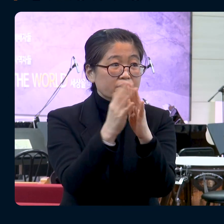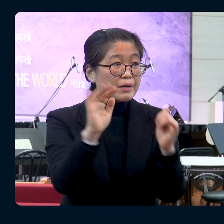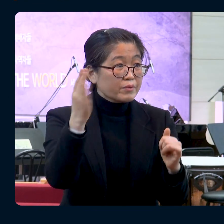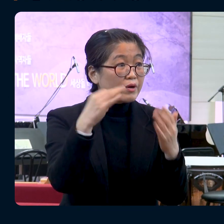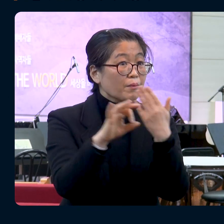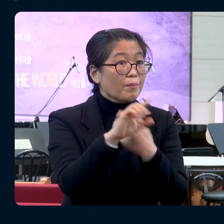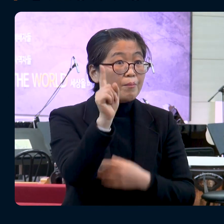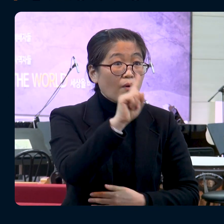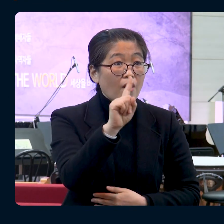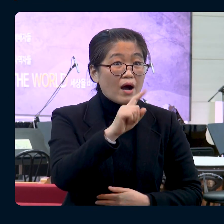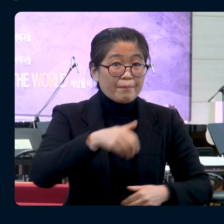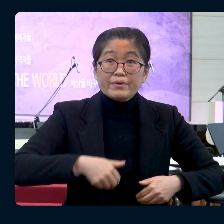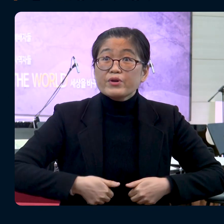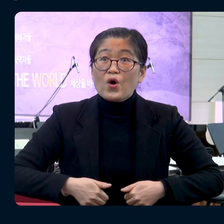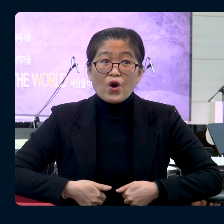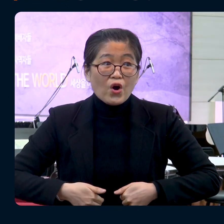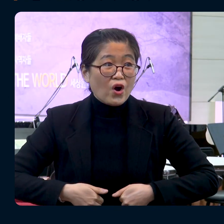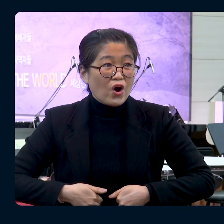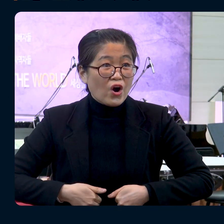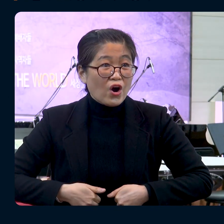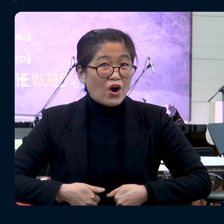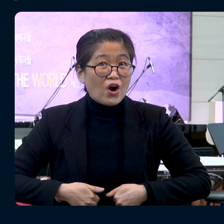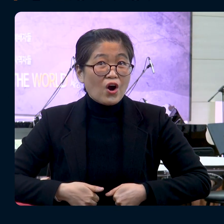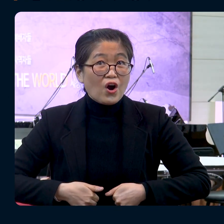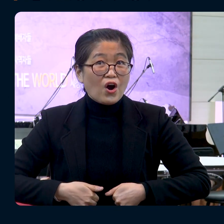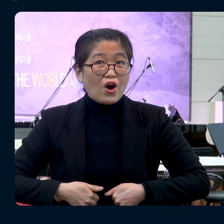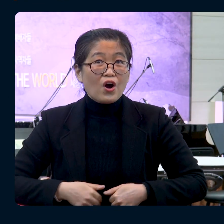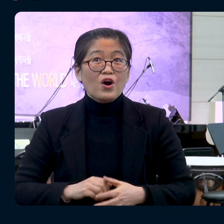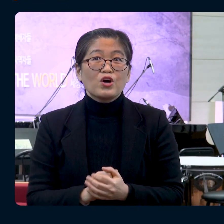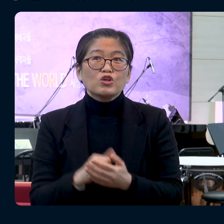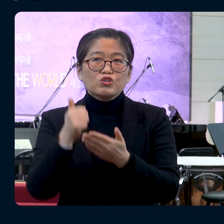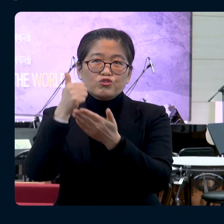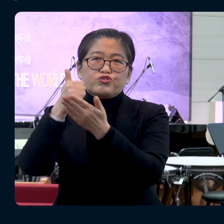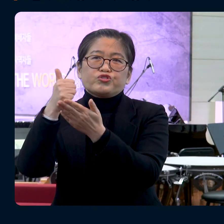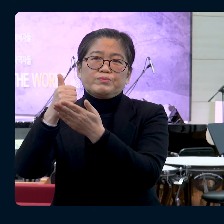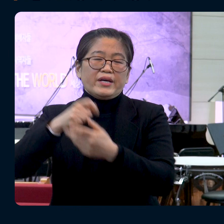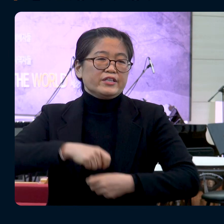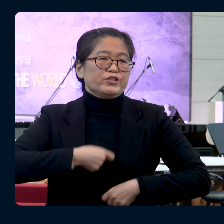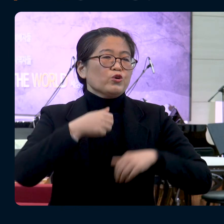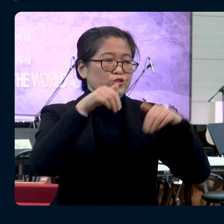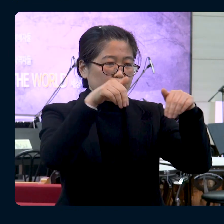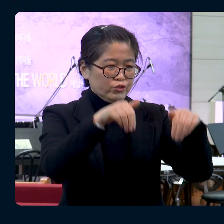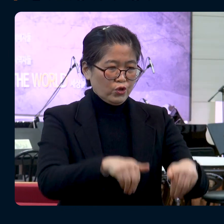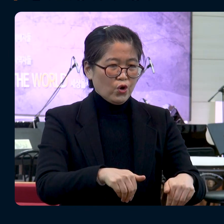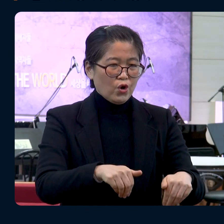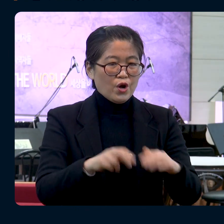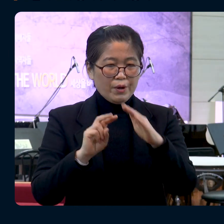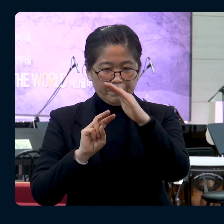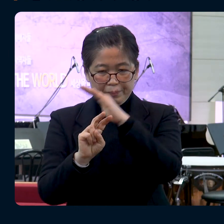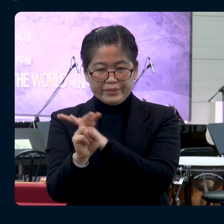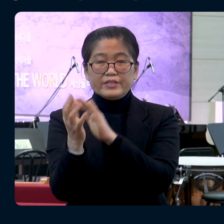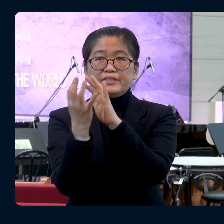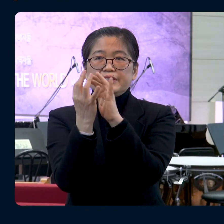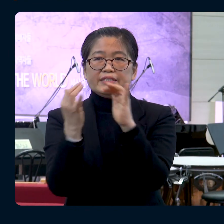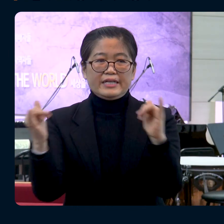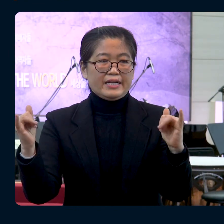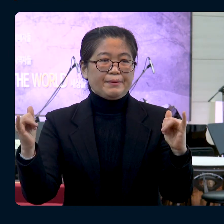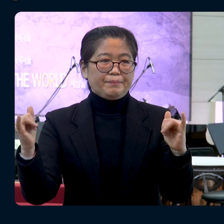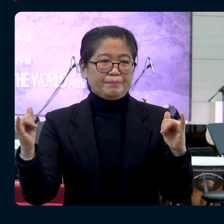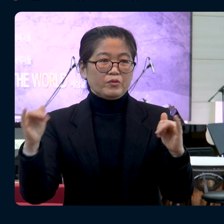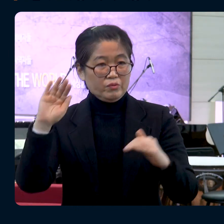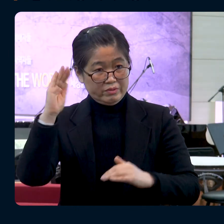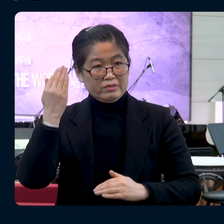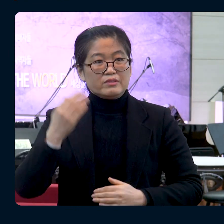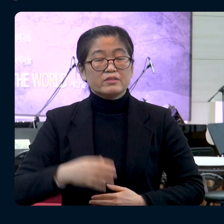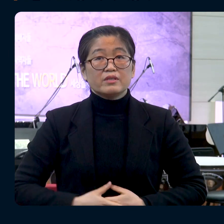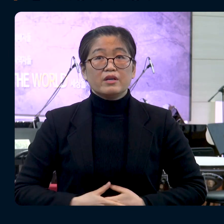어떻게 해야 하는가? 묵상하는 가운데 주신 말씀이 바로 주님의 의로운 종 비전의 사람이라고 하는 오늘 말씀